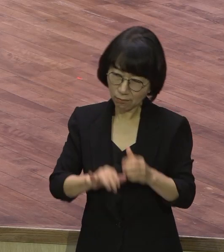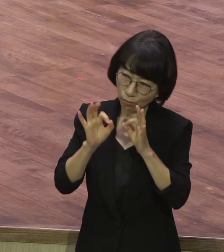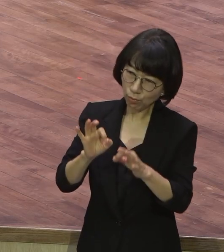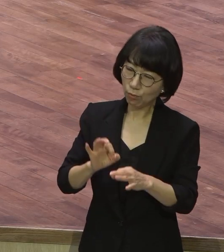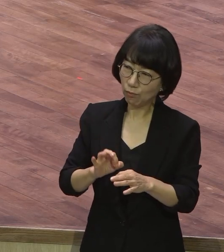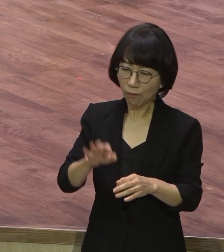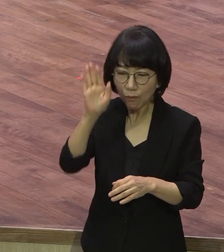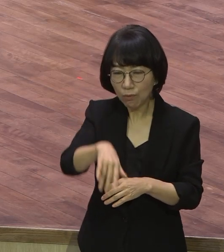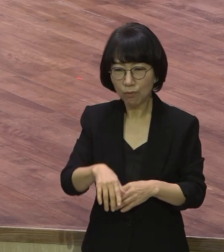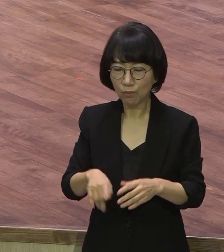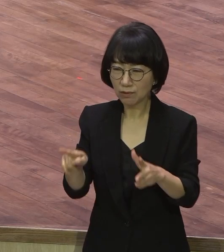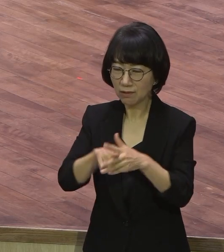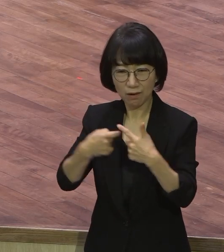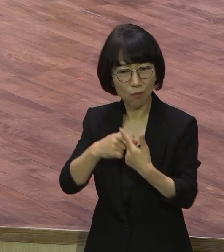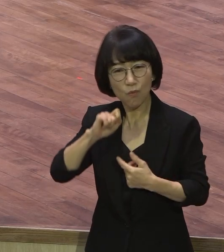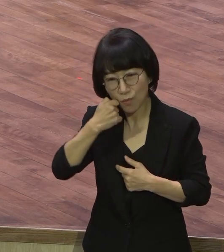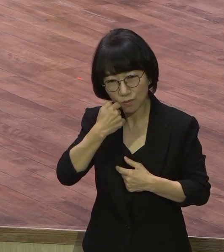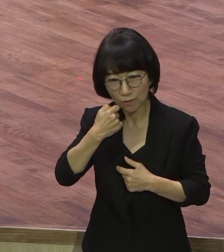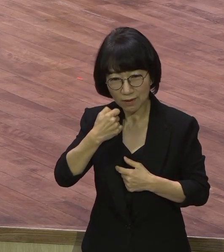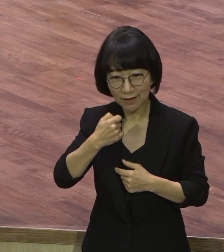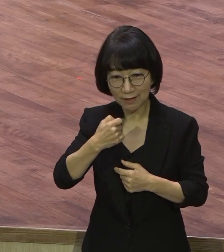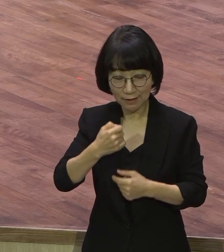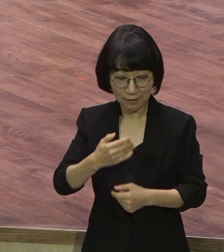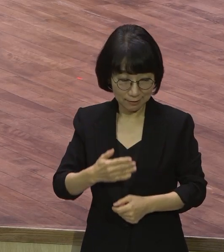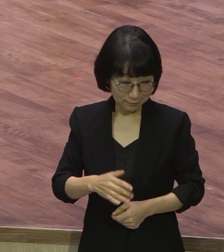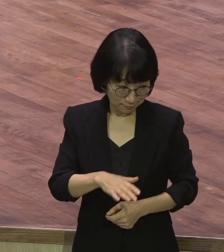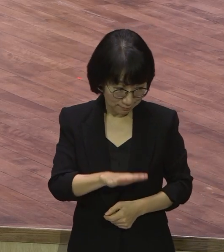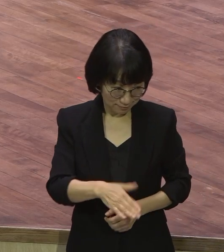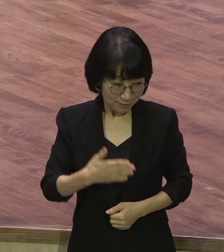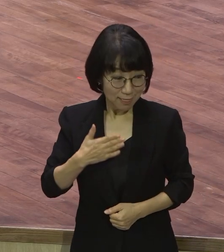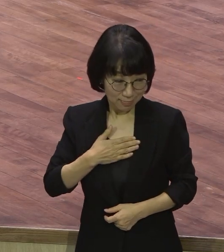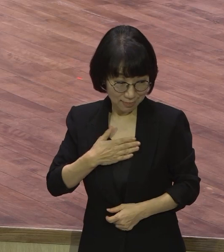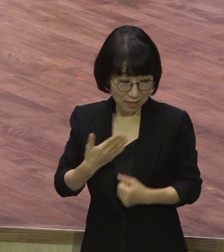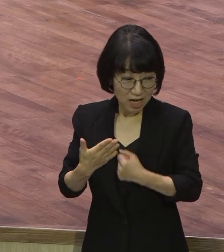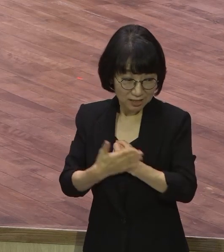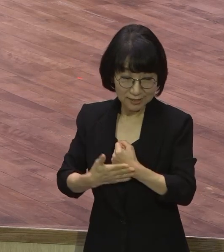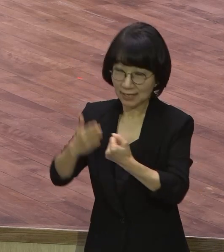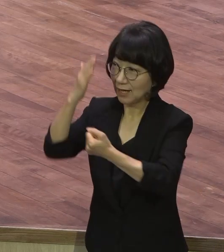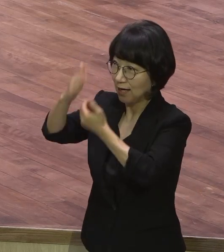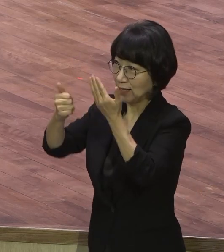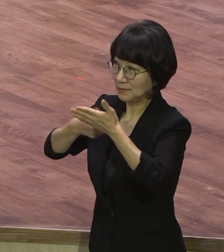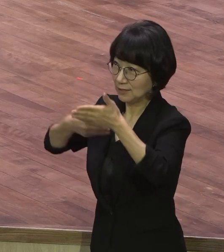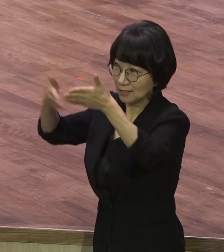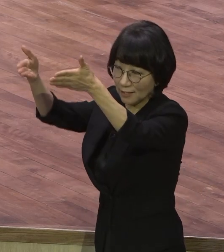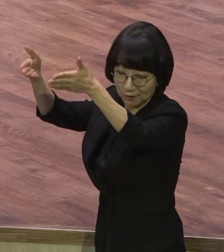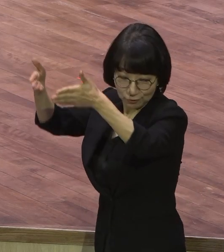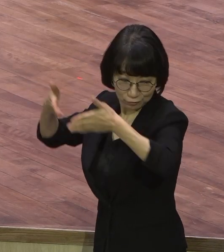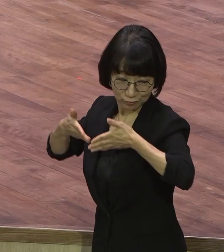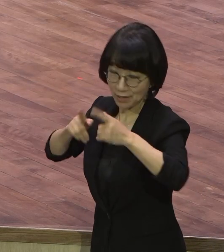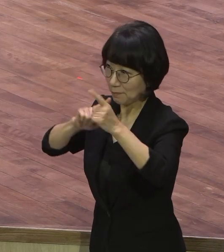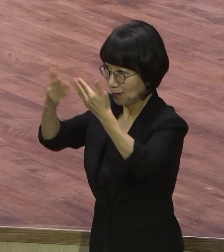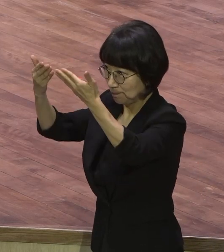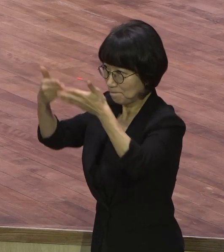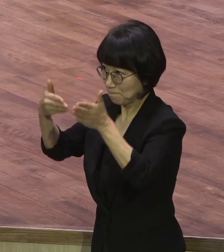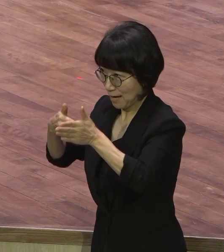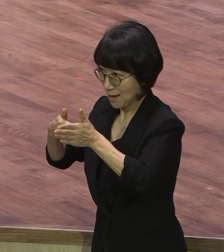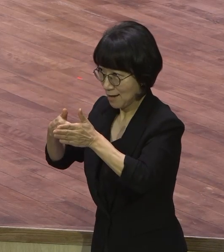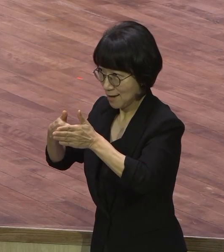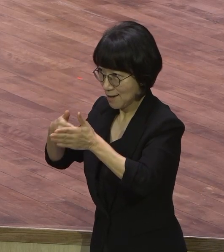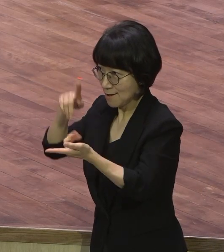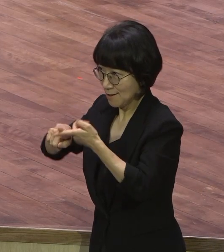친한 친구도 이해 못합니다. 내가 받은 은혜 내게 주신 내 말을 아무도 모릅니다. 가는 거예요. 난 그래 간